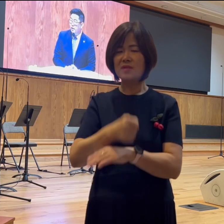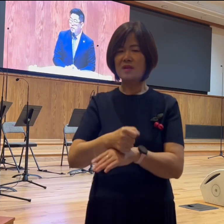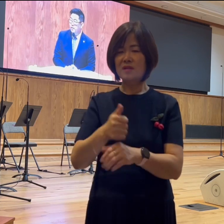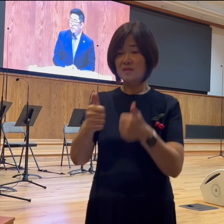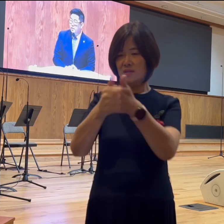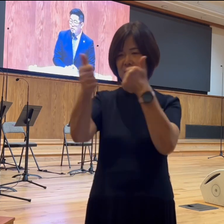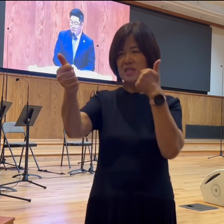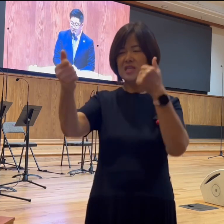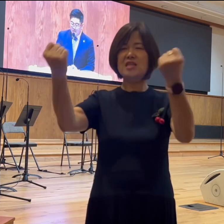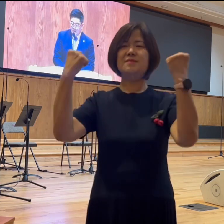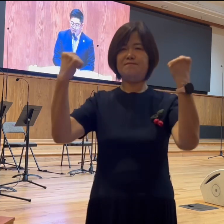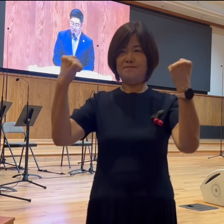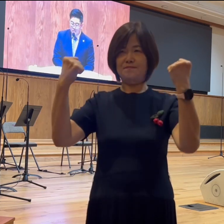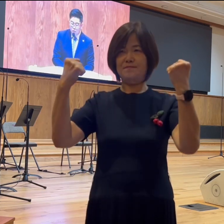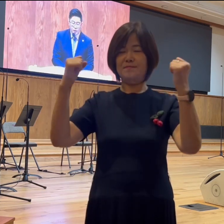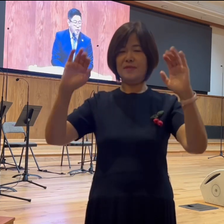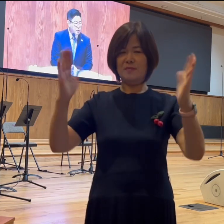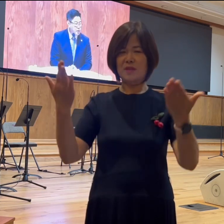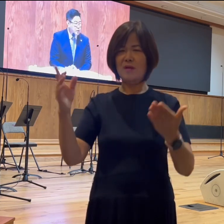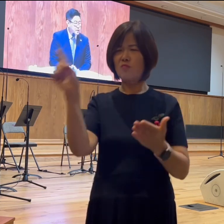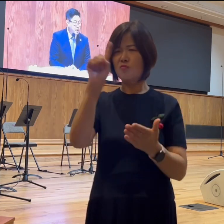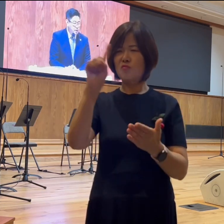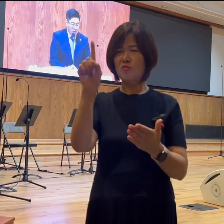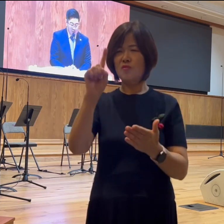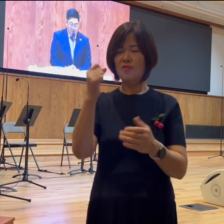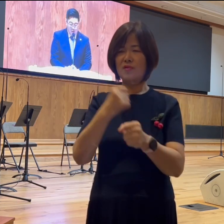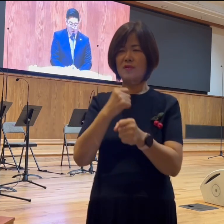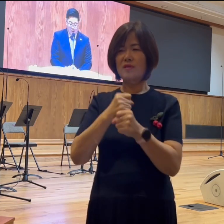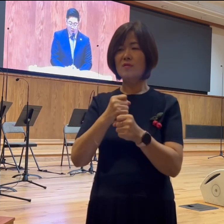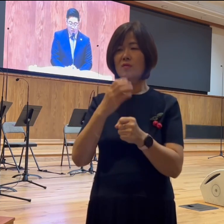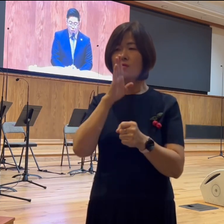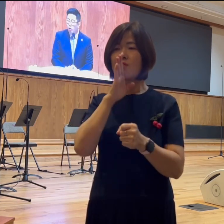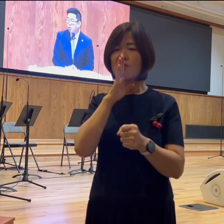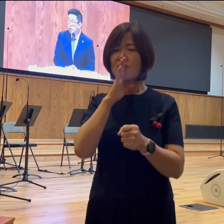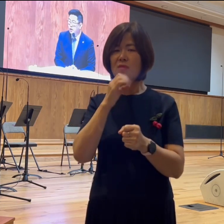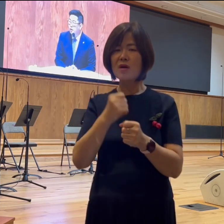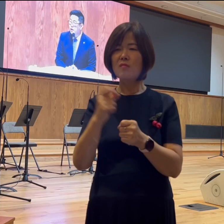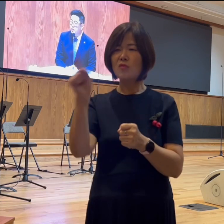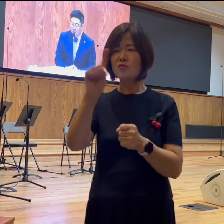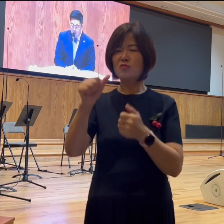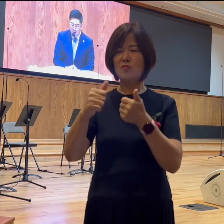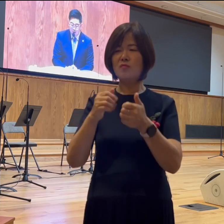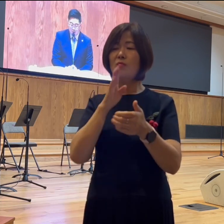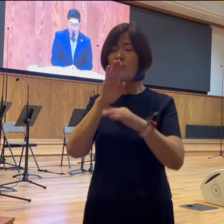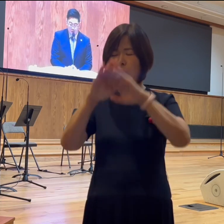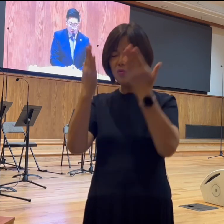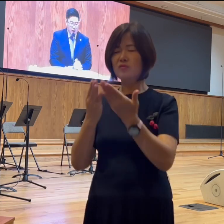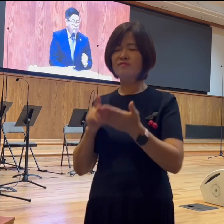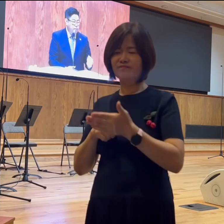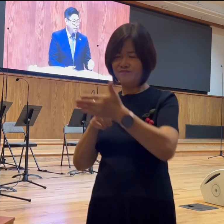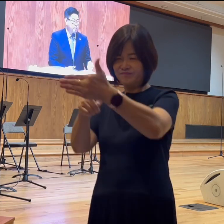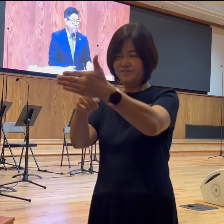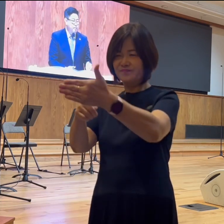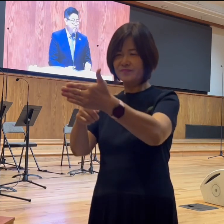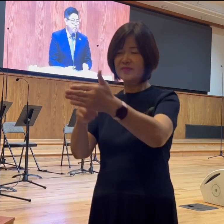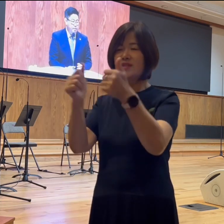힘입니다. 무엇에도 흔들리지 않는, 무엇도 이겨낼 수 있는 힘,